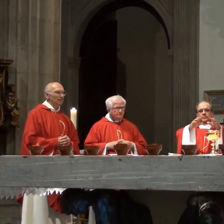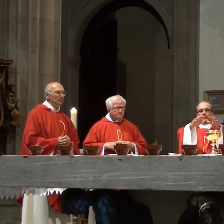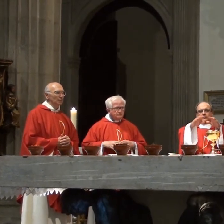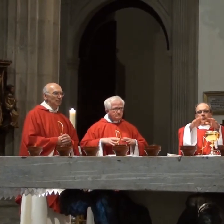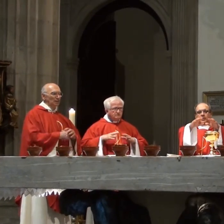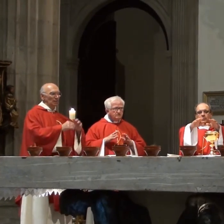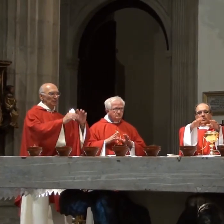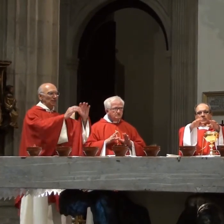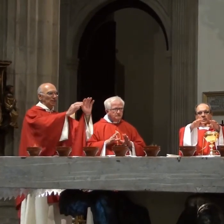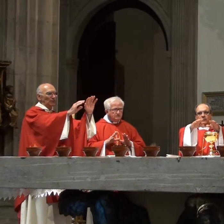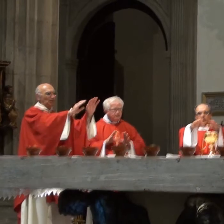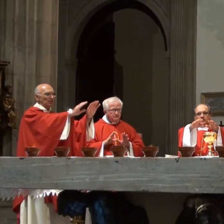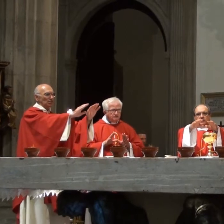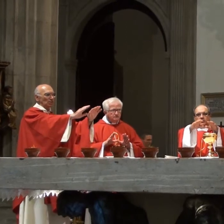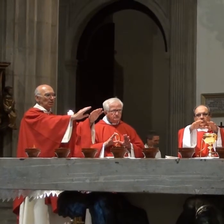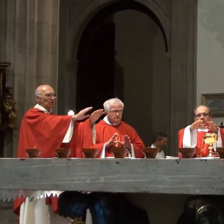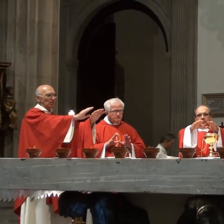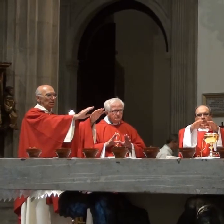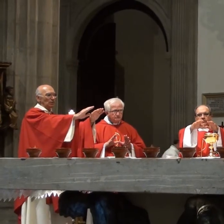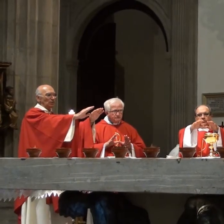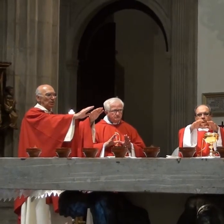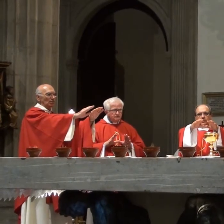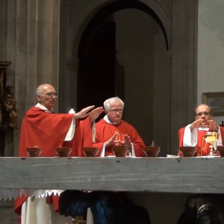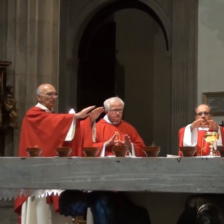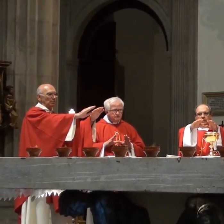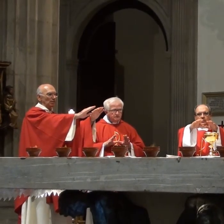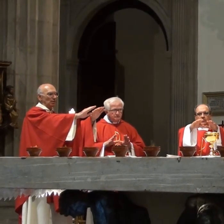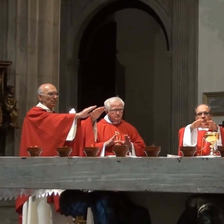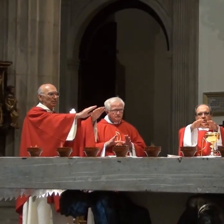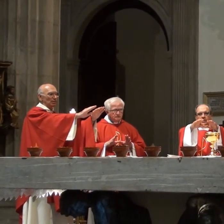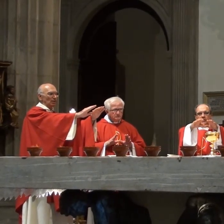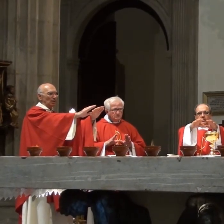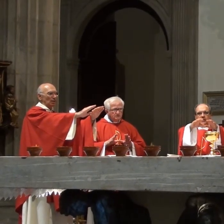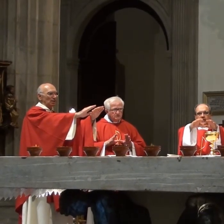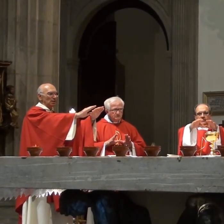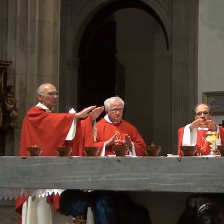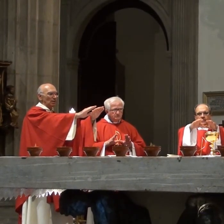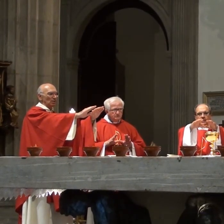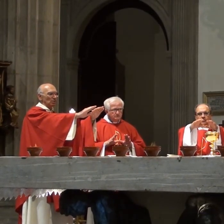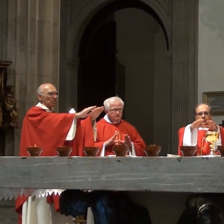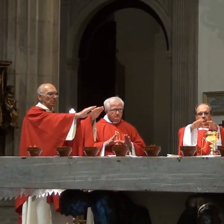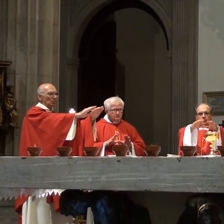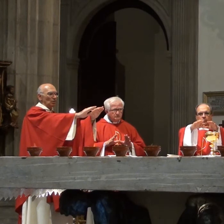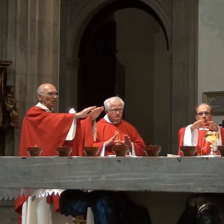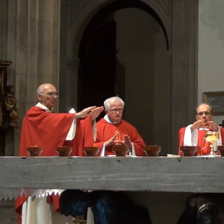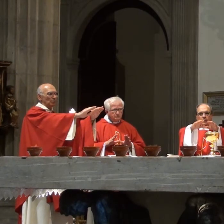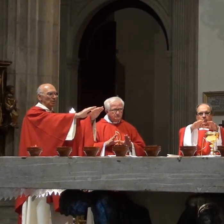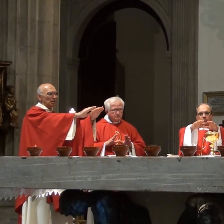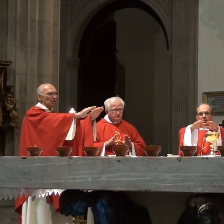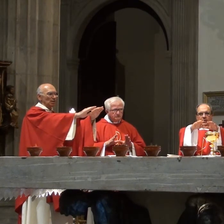por eso te pedimos que santifiques estos dones con la ilusión de manera que sean para nosotros